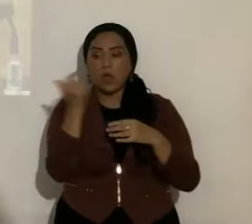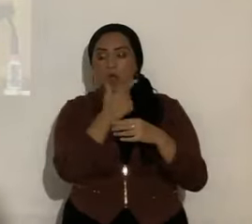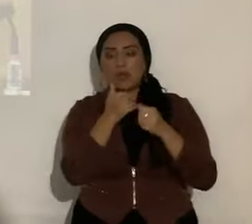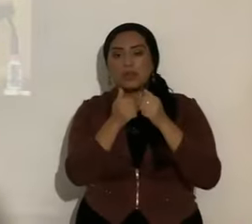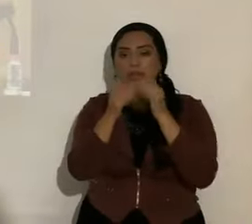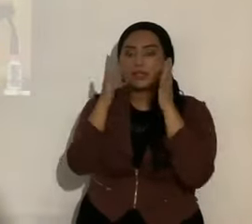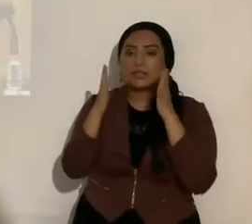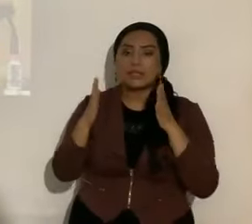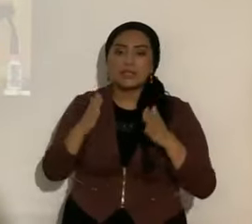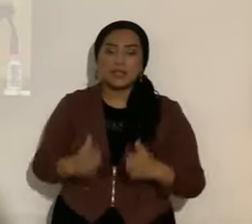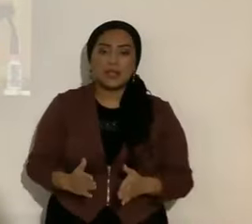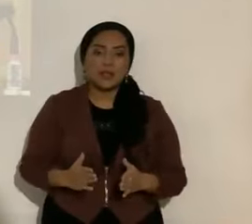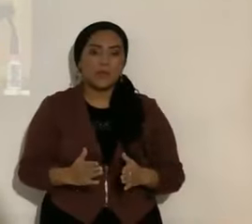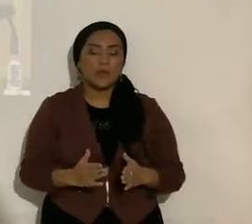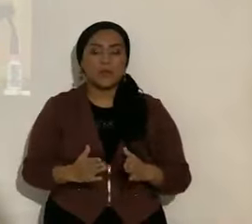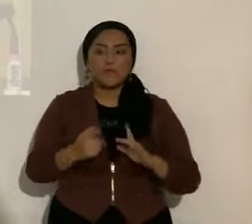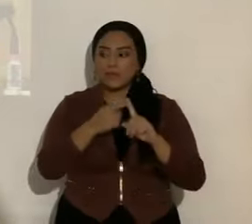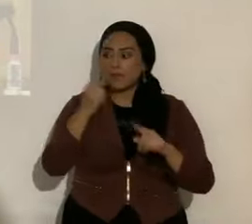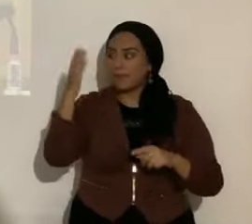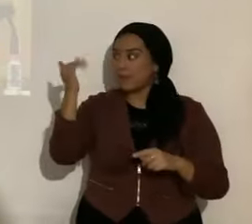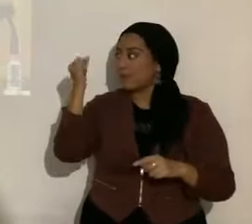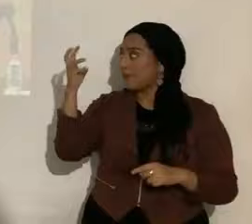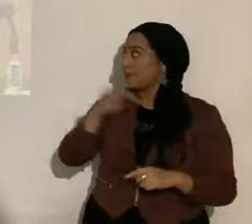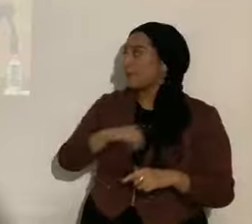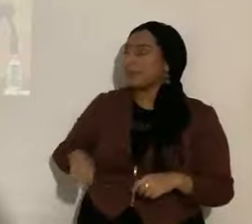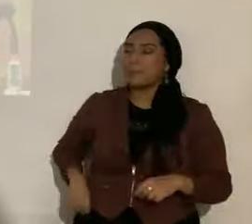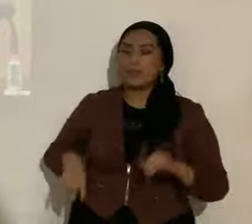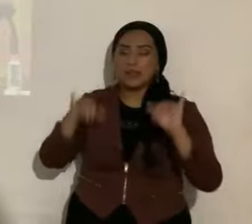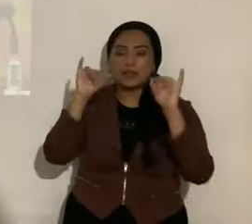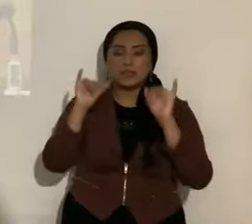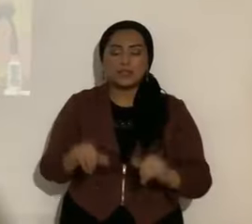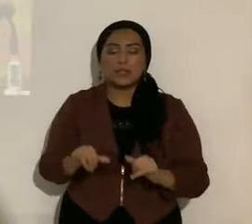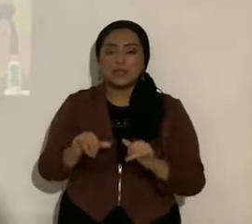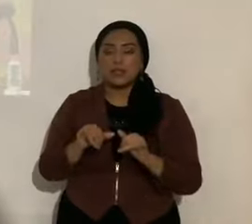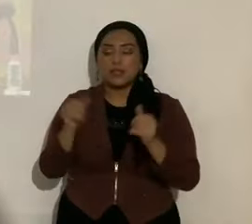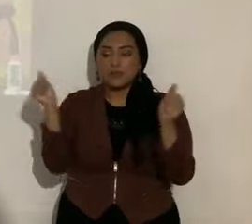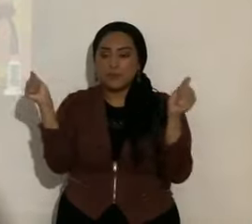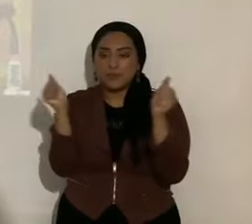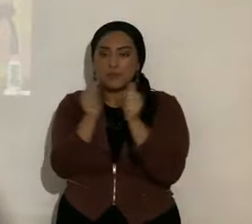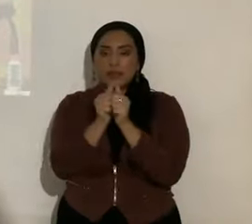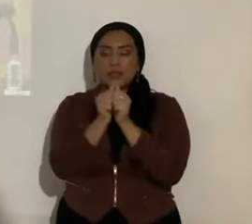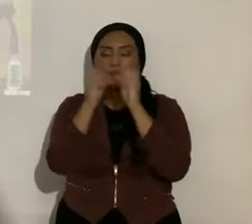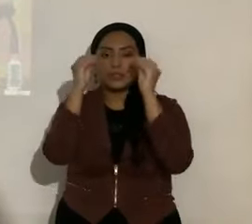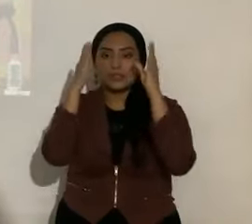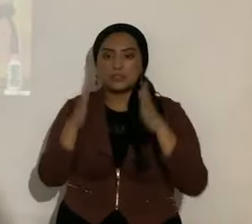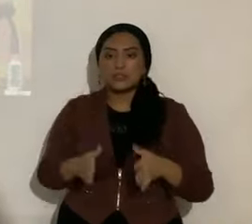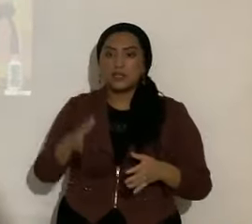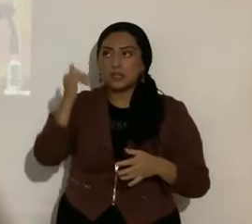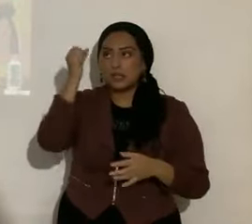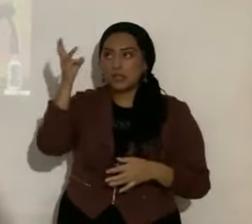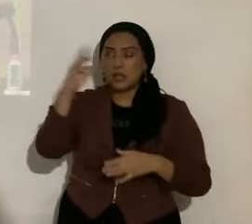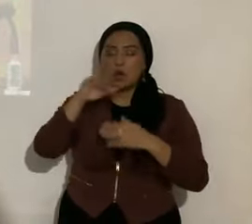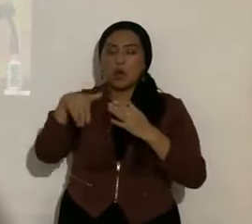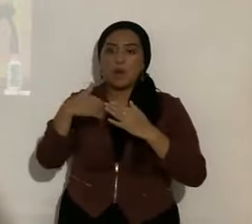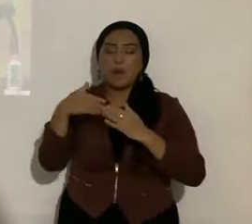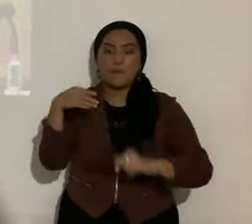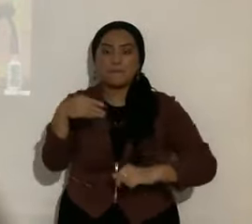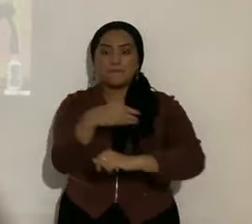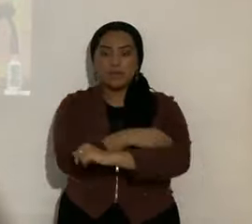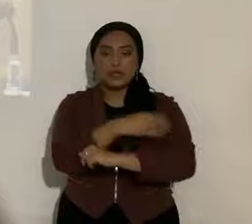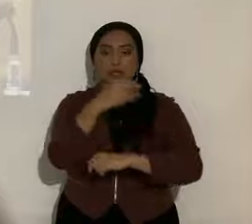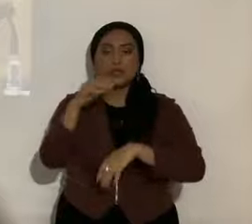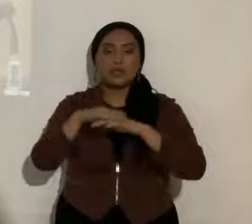discípulo de Yahshua HaMashiach, permanecer cerca del maestro Yahshua, el Todopoderoso. Y